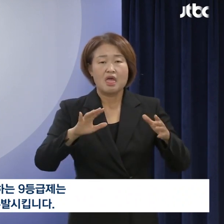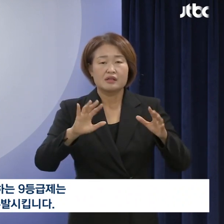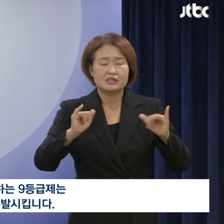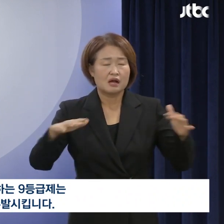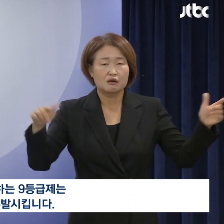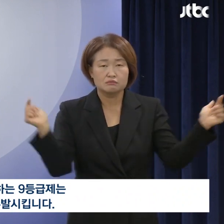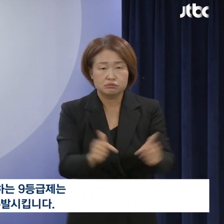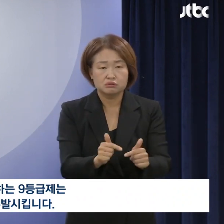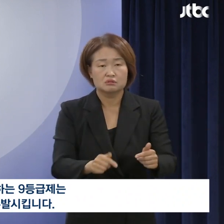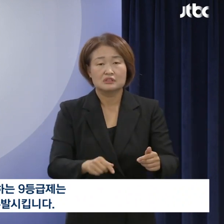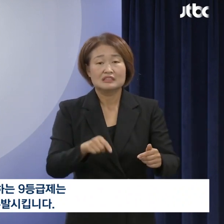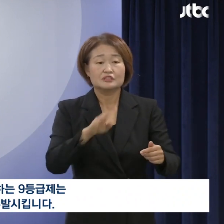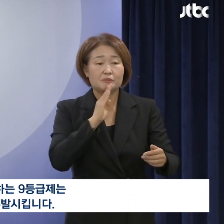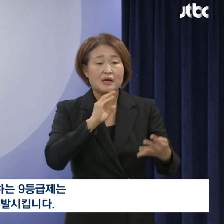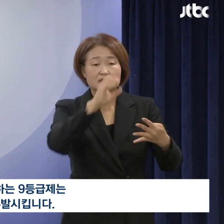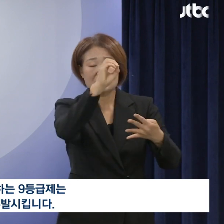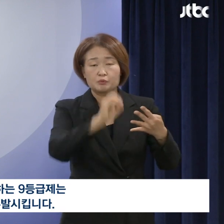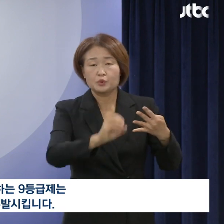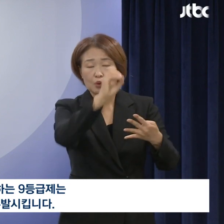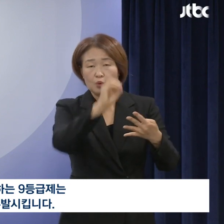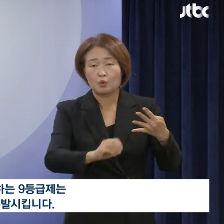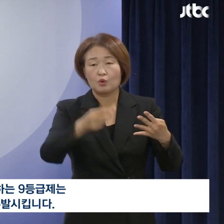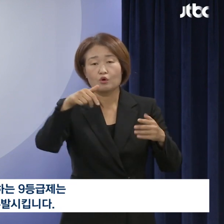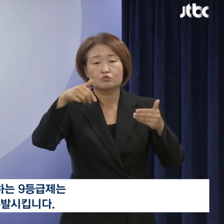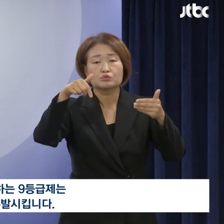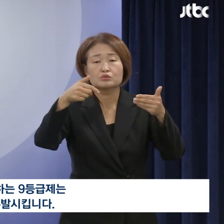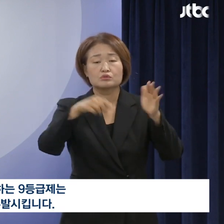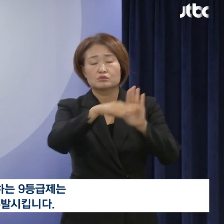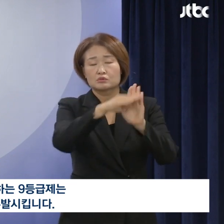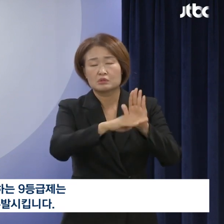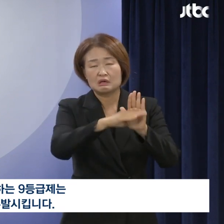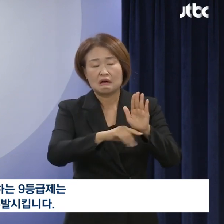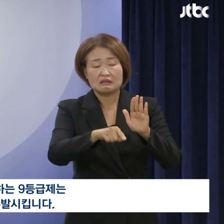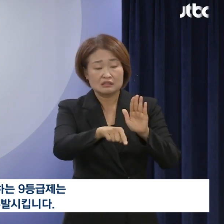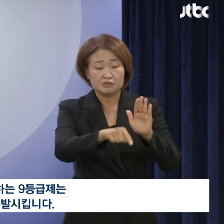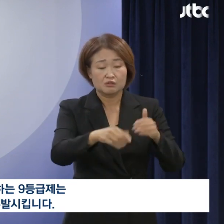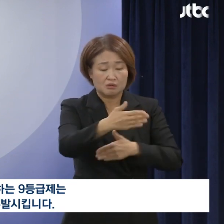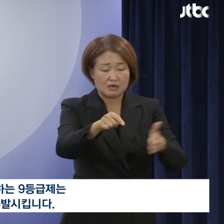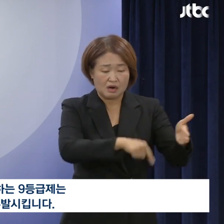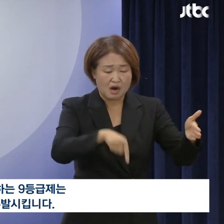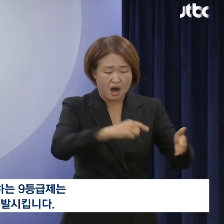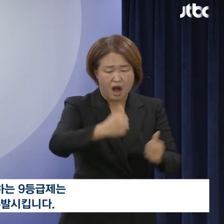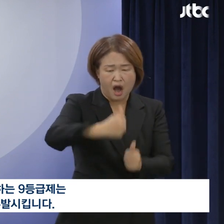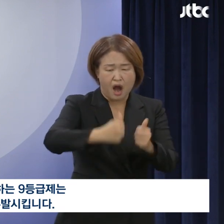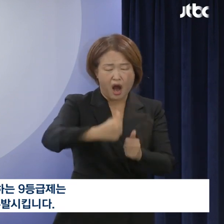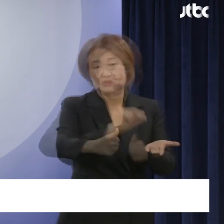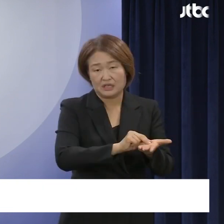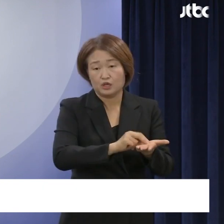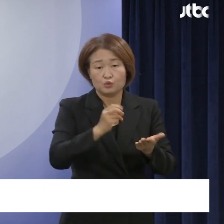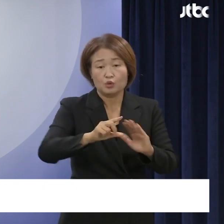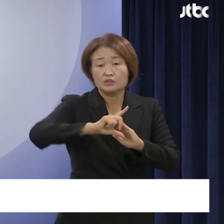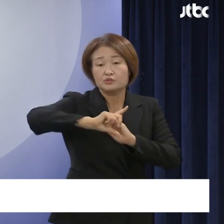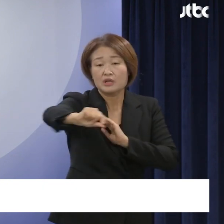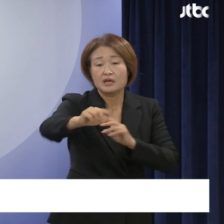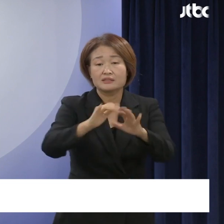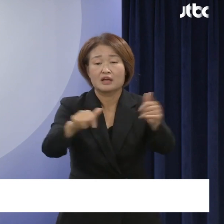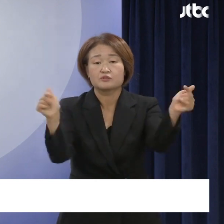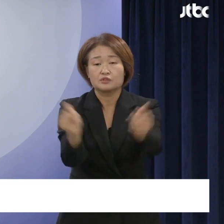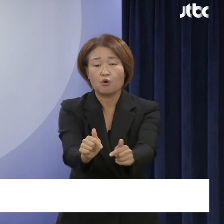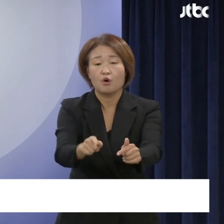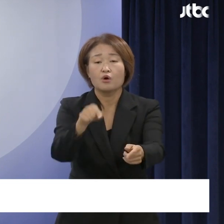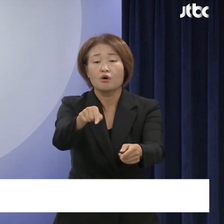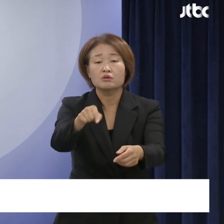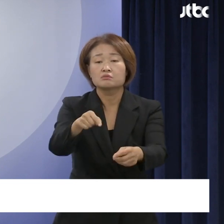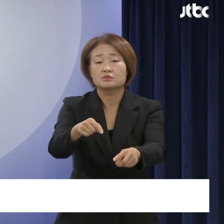선별하는 등급제는 교실 안에서 소모적인 경쟁과 과잉 사격을 유발시킵니다 소규모 학교나